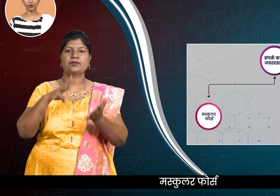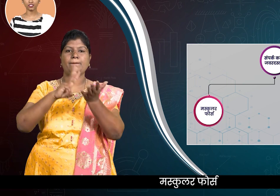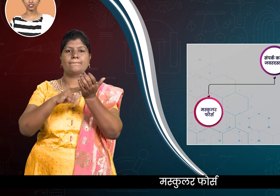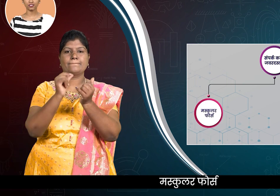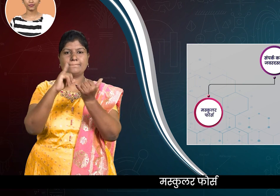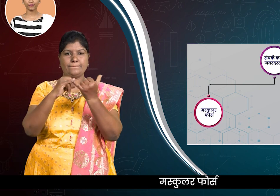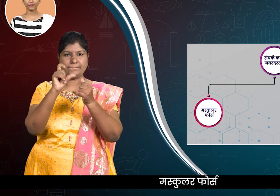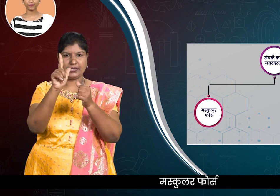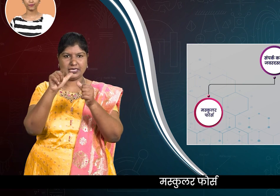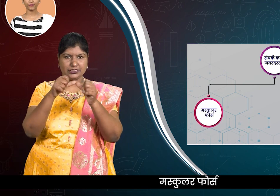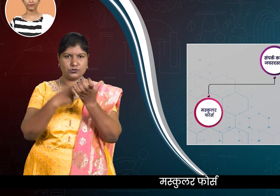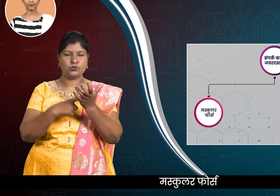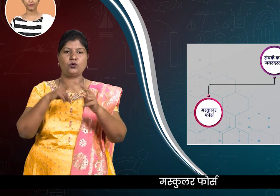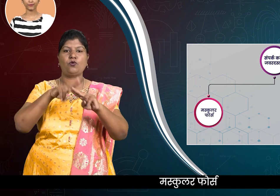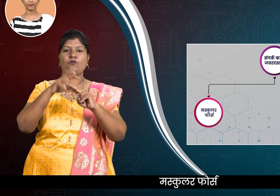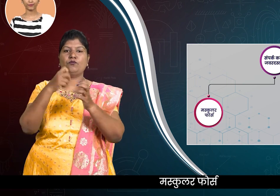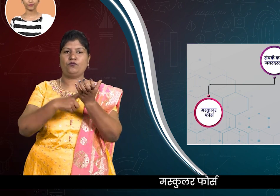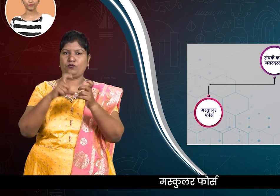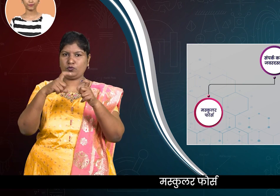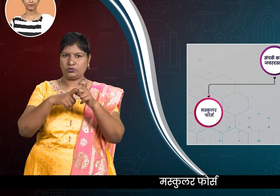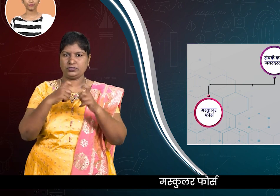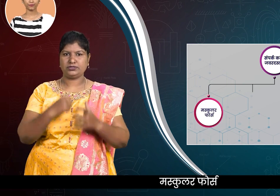मस्क्यूलर फोर्स,